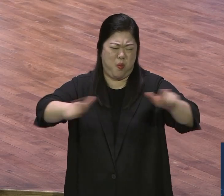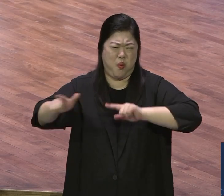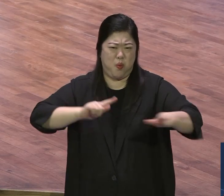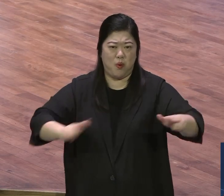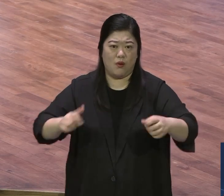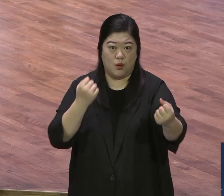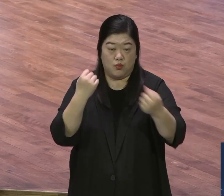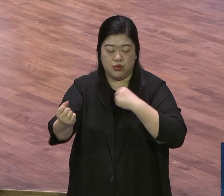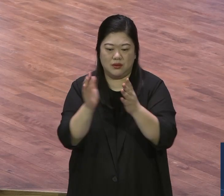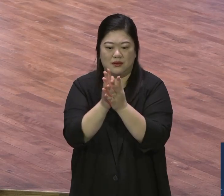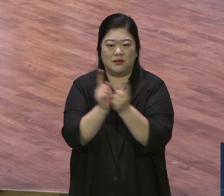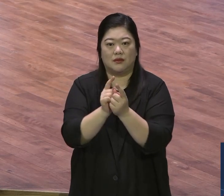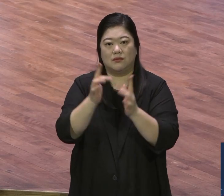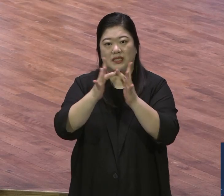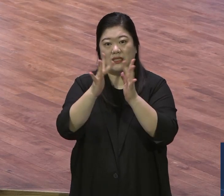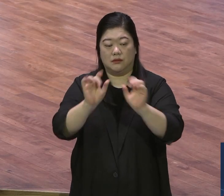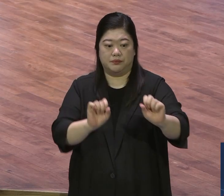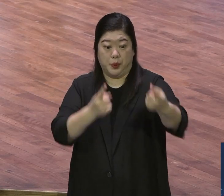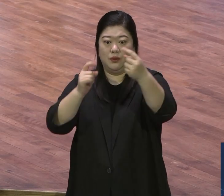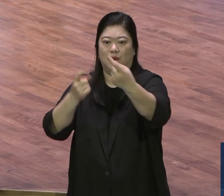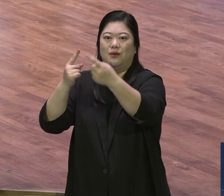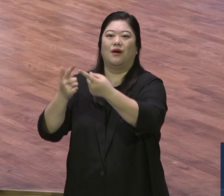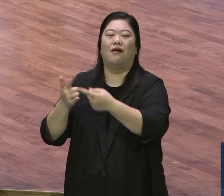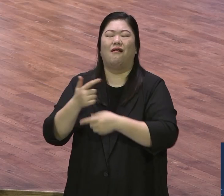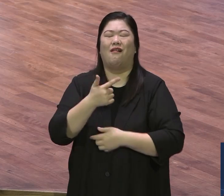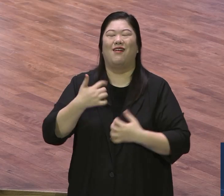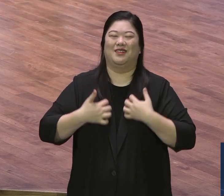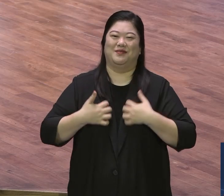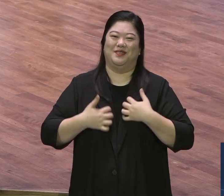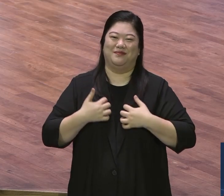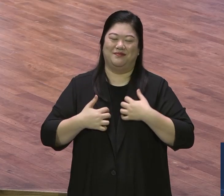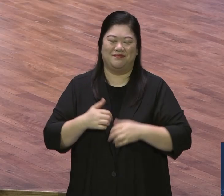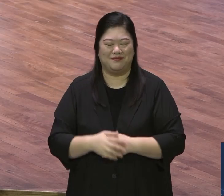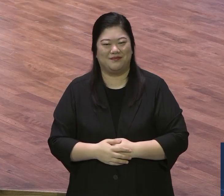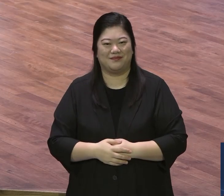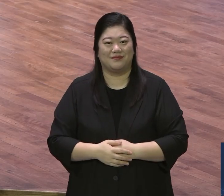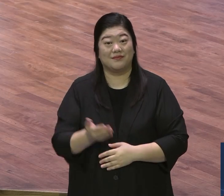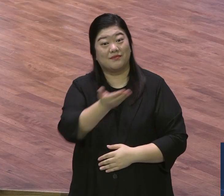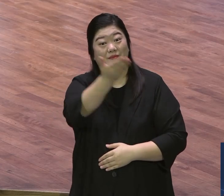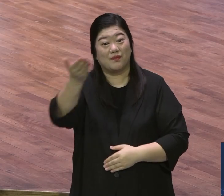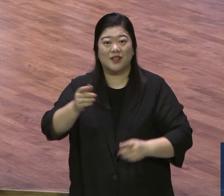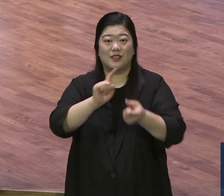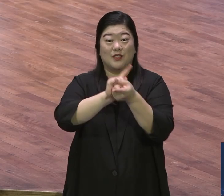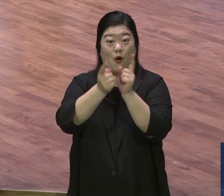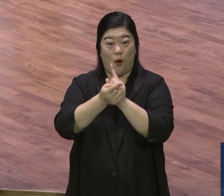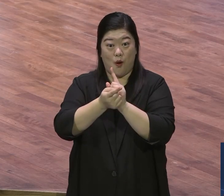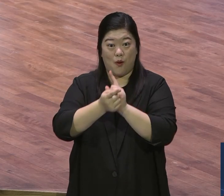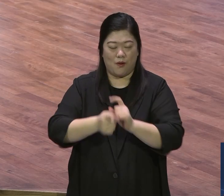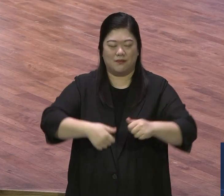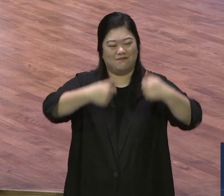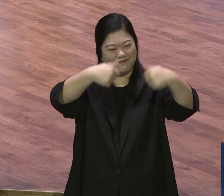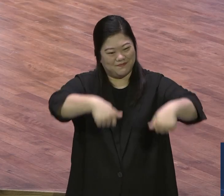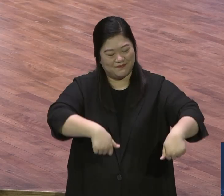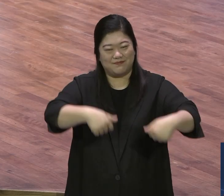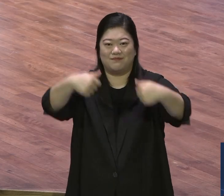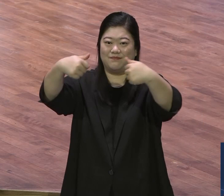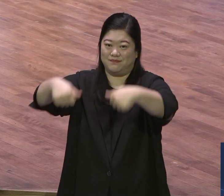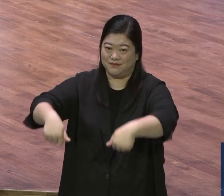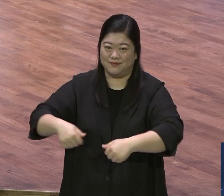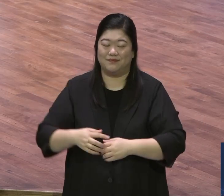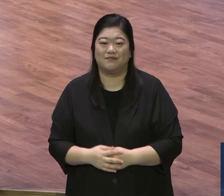은혜로운 가까운 것 같습니다. 서로 우리 다 해외 승두들 우리 가족끼리 서로 다